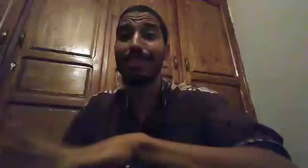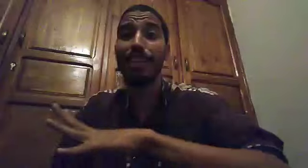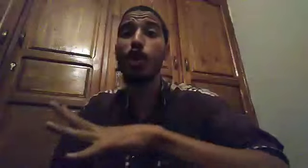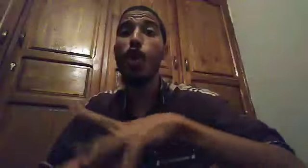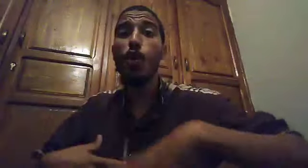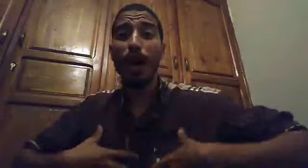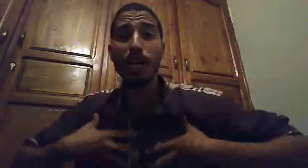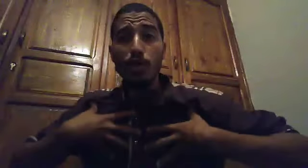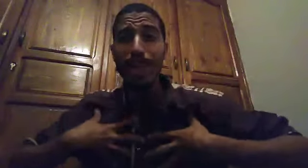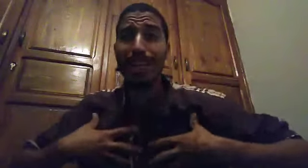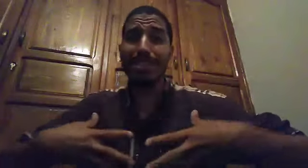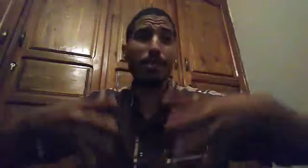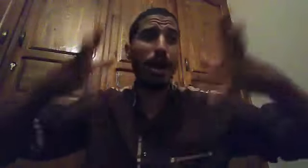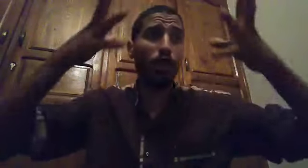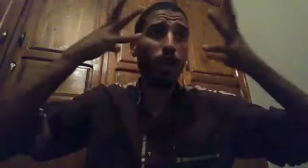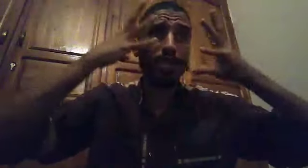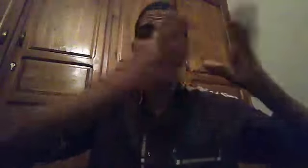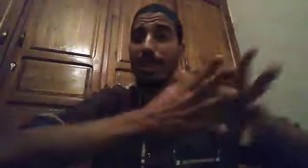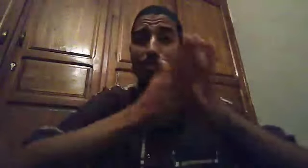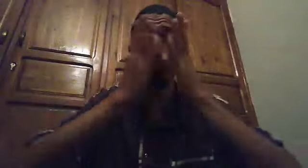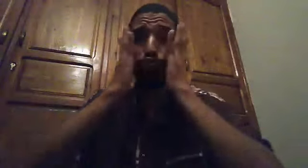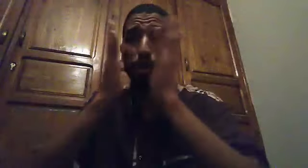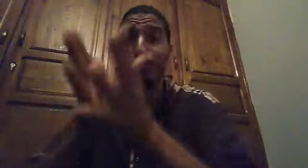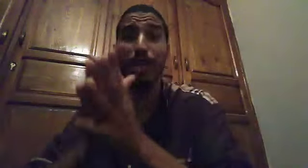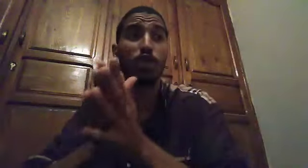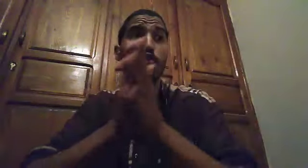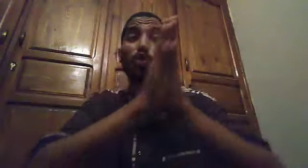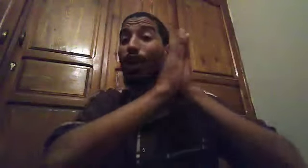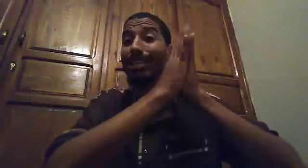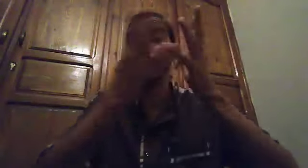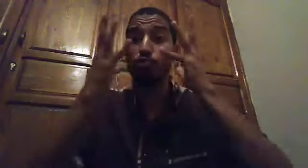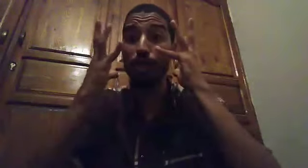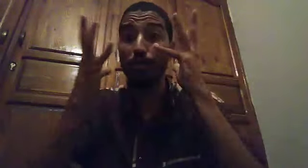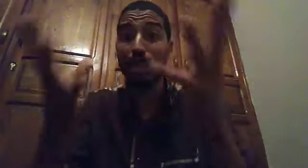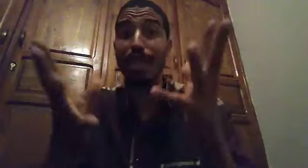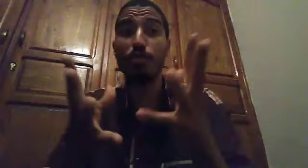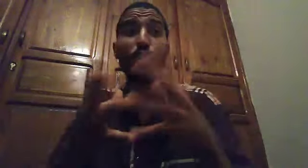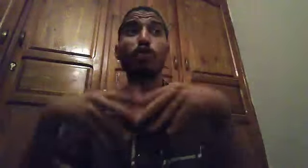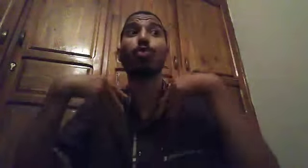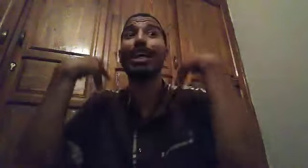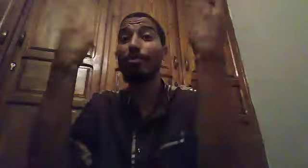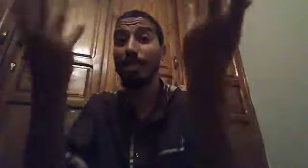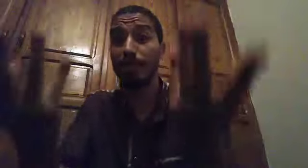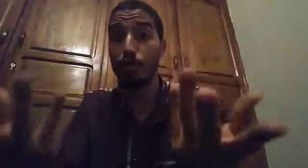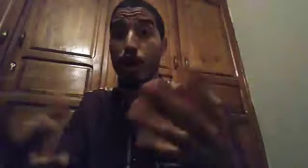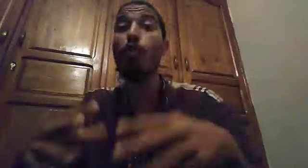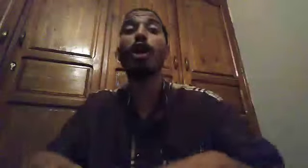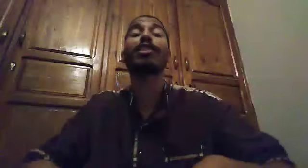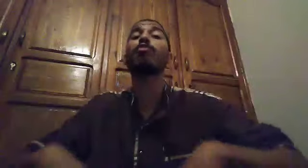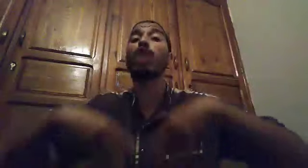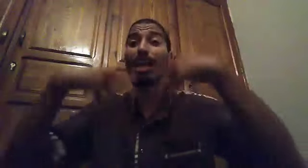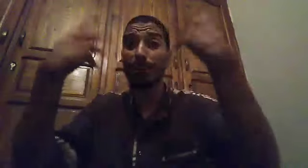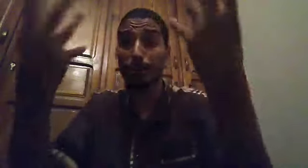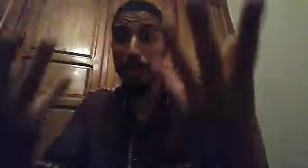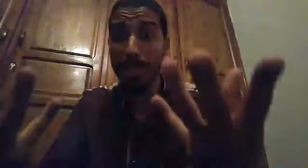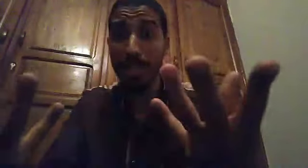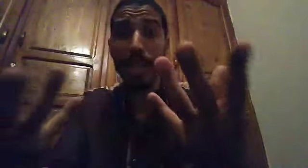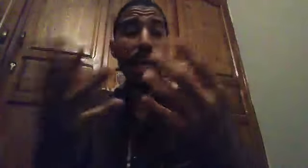قاتلين وغيخلونا حنا كجماهير وكاشخاص محبين للارجنتين وكاشخاص متابعين لهذه المباراه وبغينا ميسي يفوز او حتى متعاطفين مع ميسي،